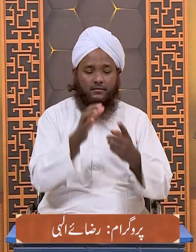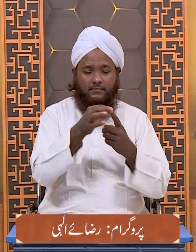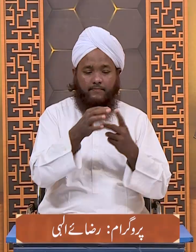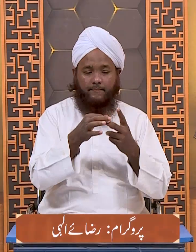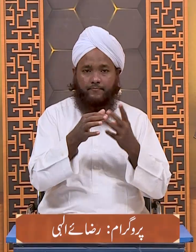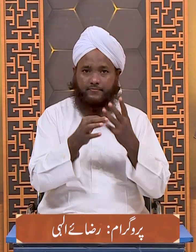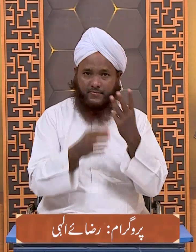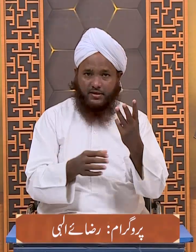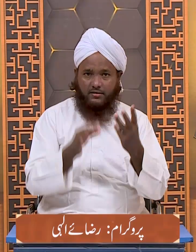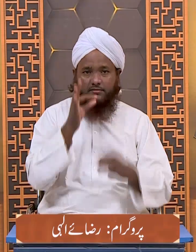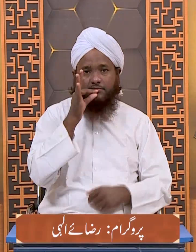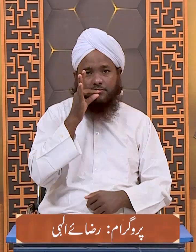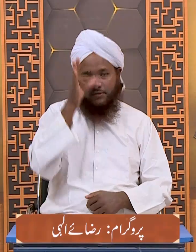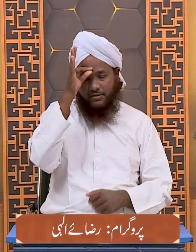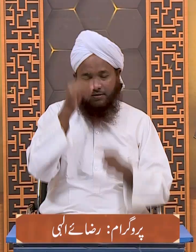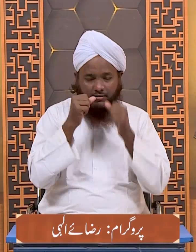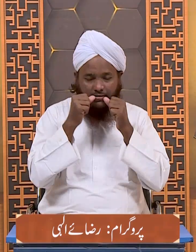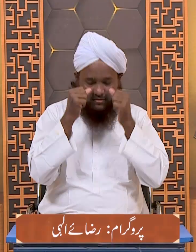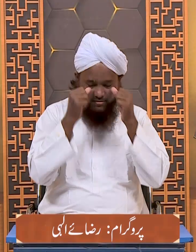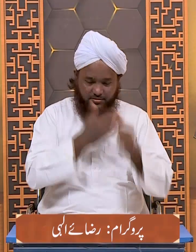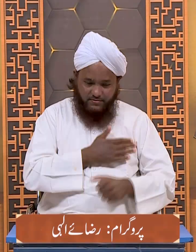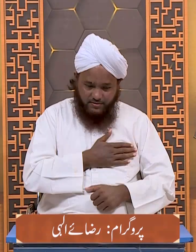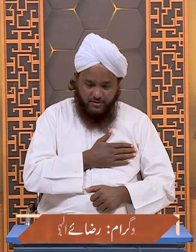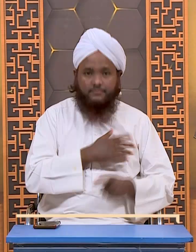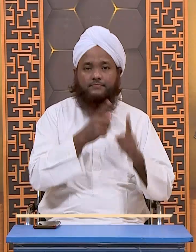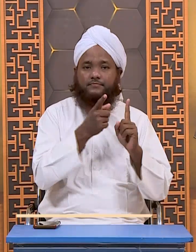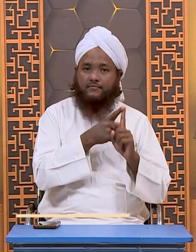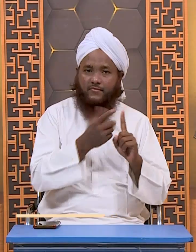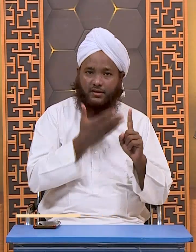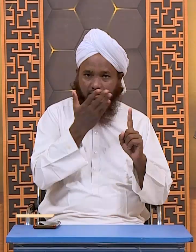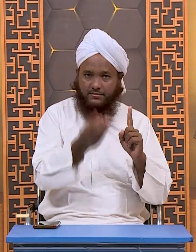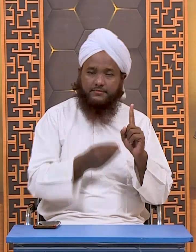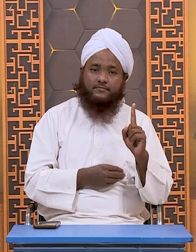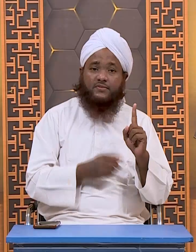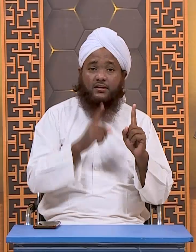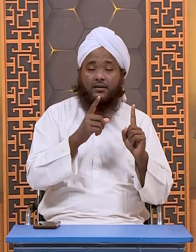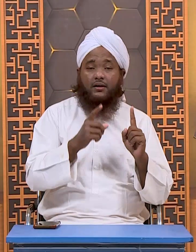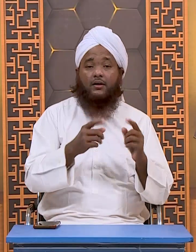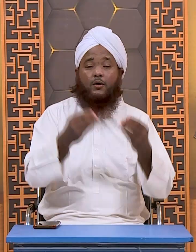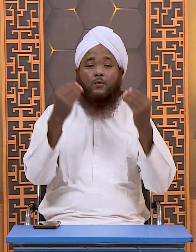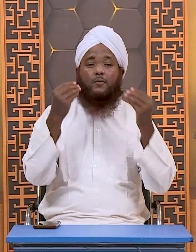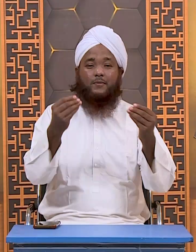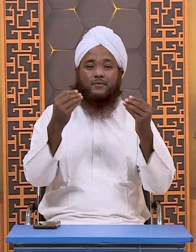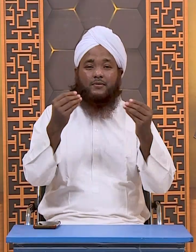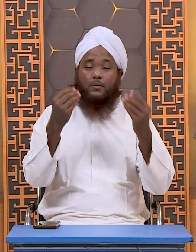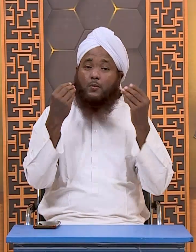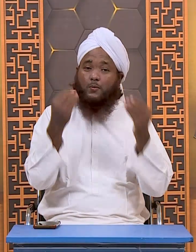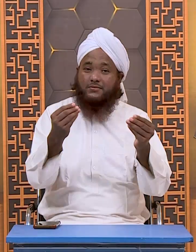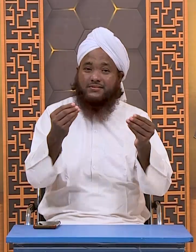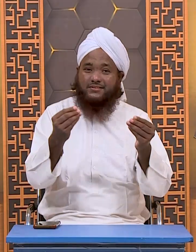مصطفیٰ صلی اللہ علیہ وآلہ وسلم. نمبر 1، خوشخبری ہے اس شخص کے لیے جس کو اسلام